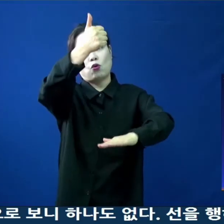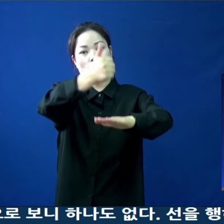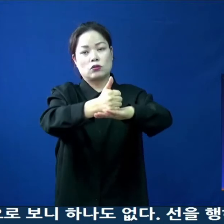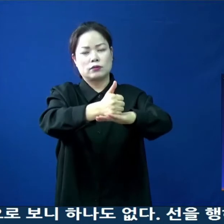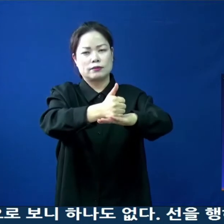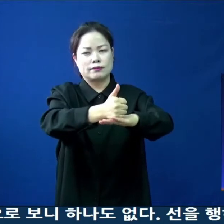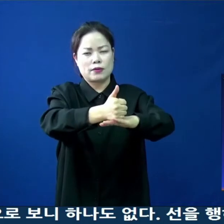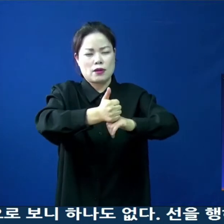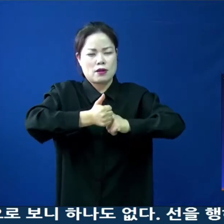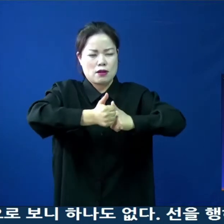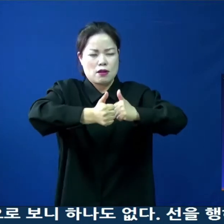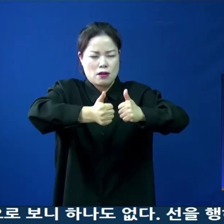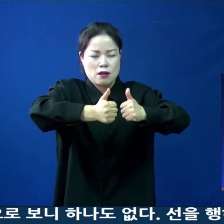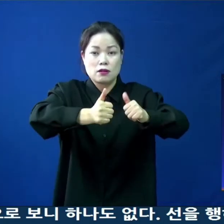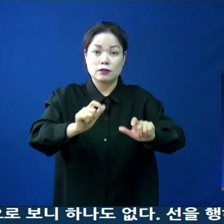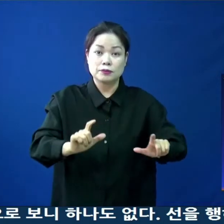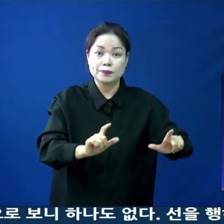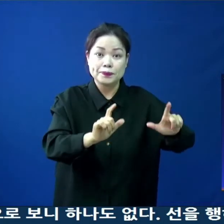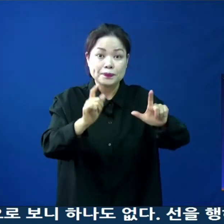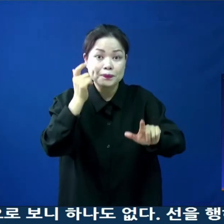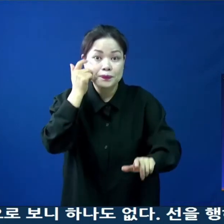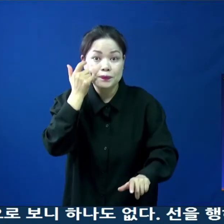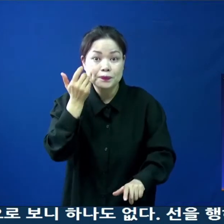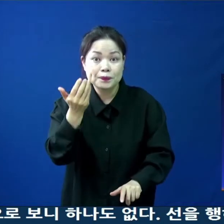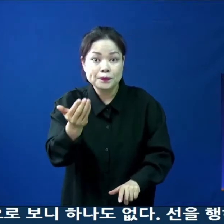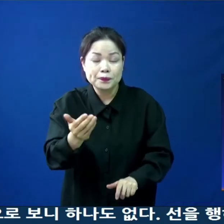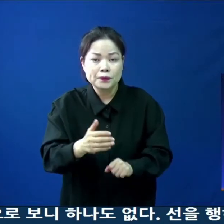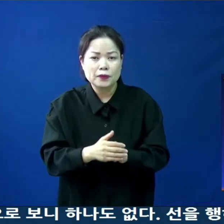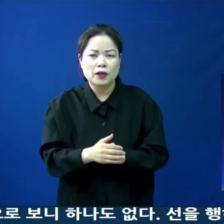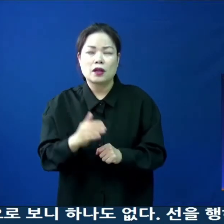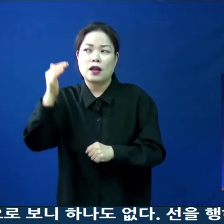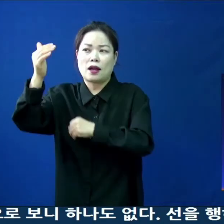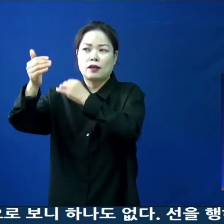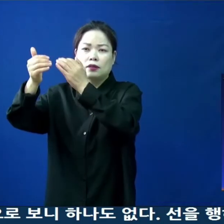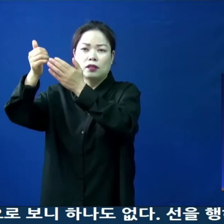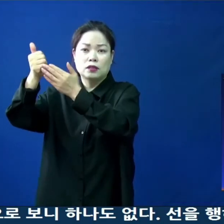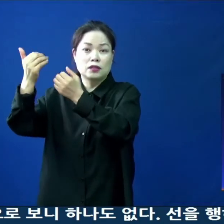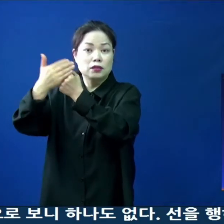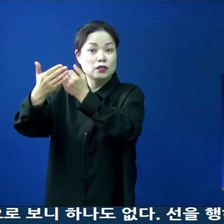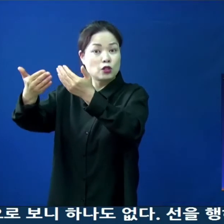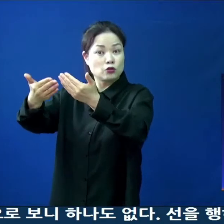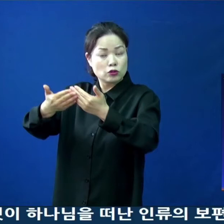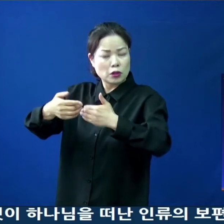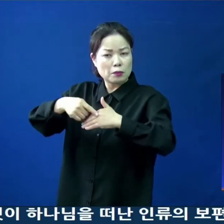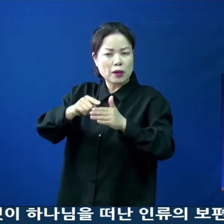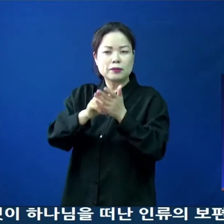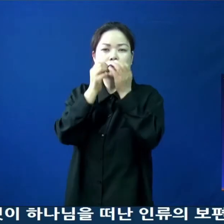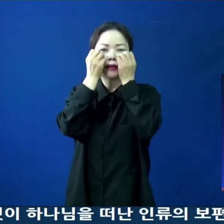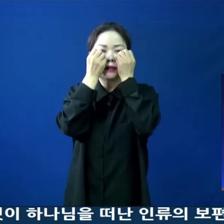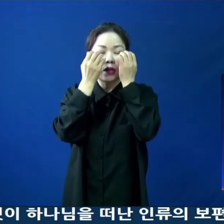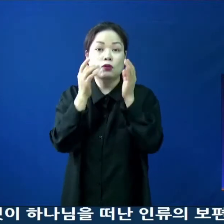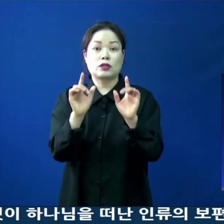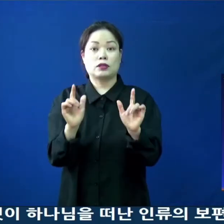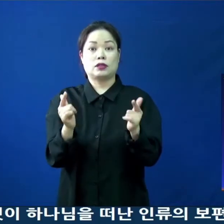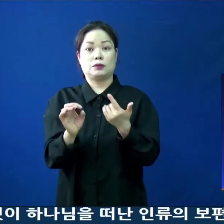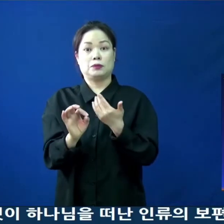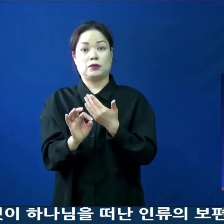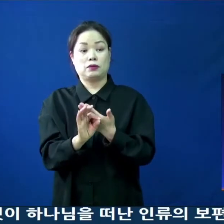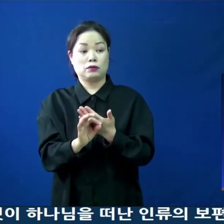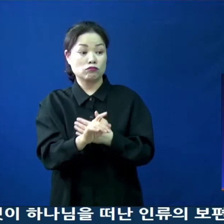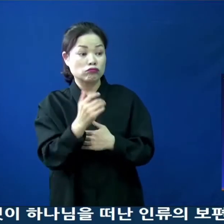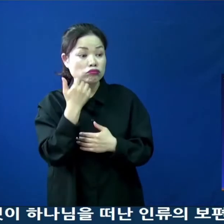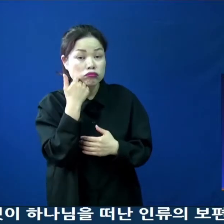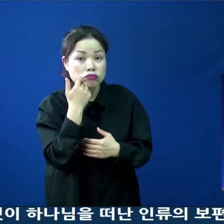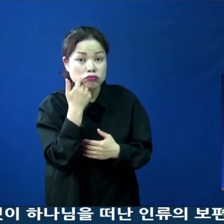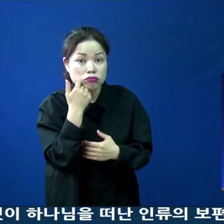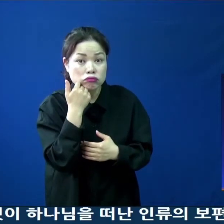그토록 몸부림치며 살고 있지 않습니까? 정말 하나님께서 은혜 주셔서 그 마음을 새롭게 하지 않으면 그